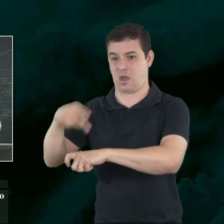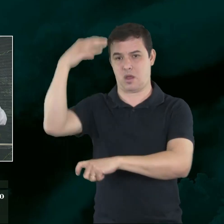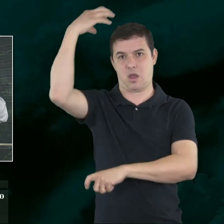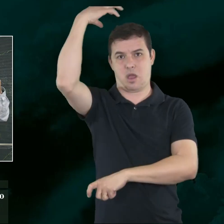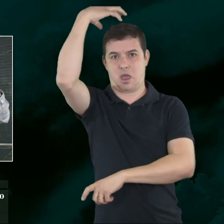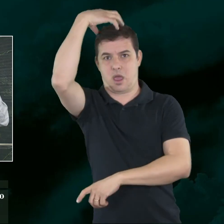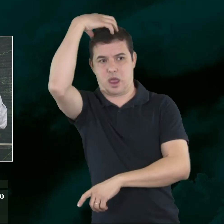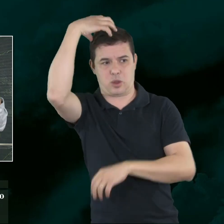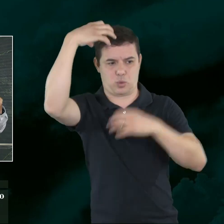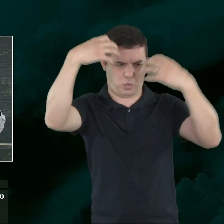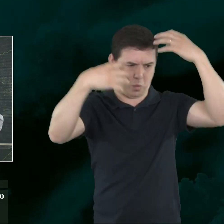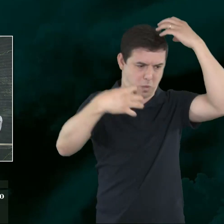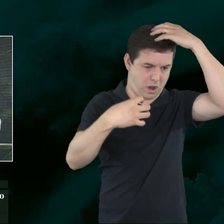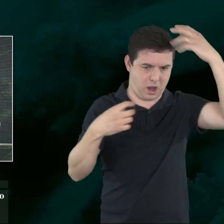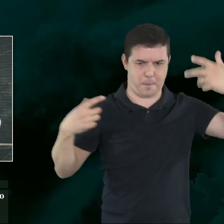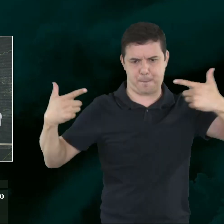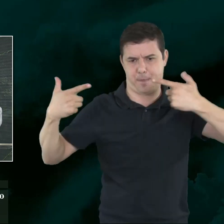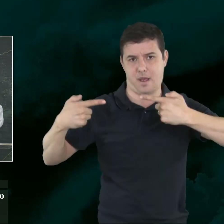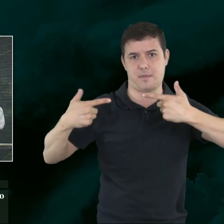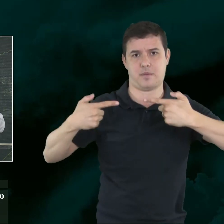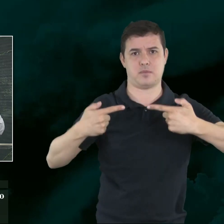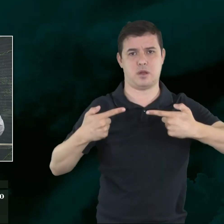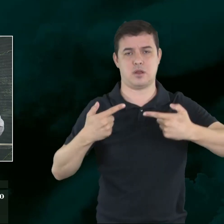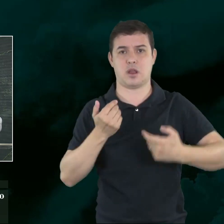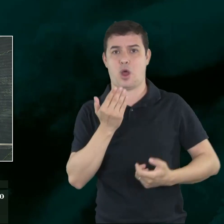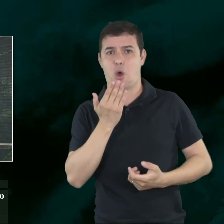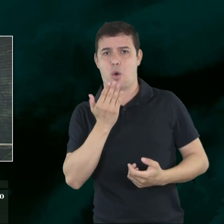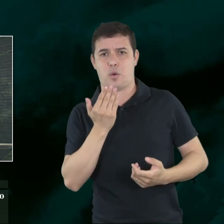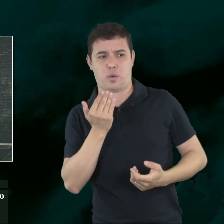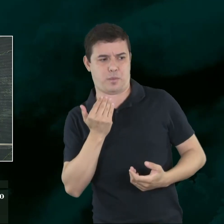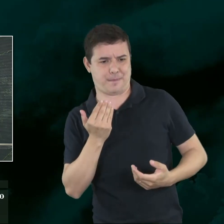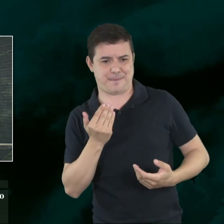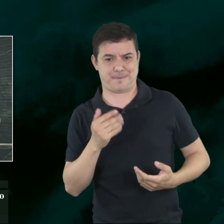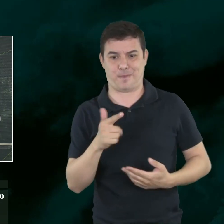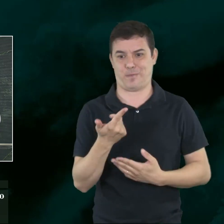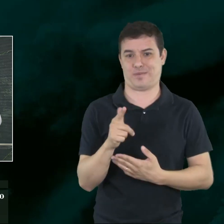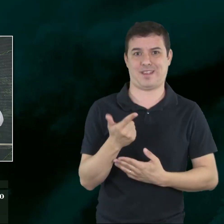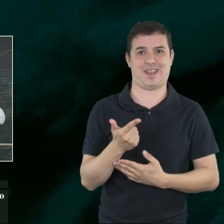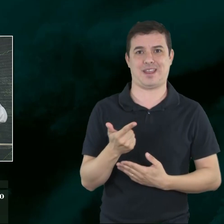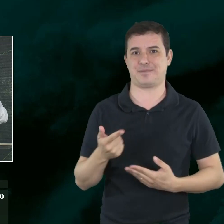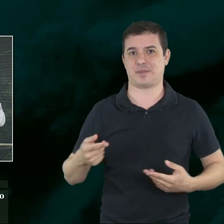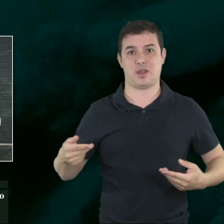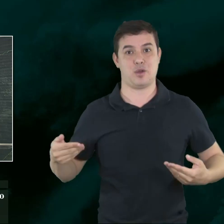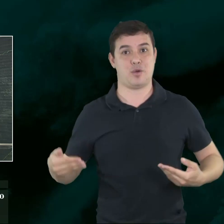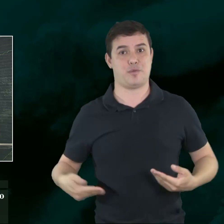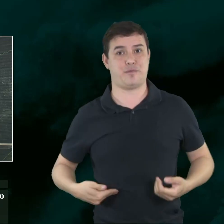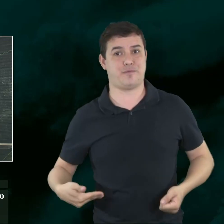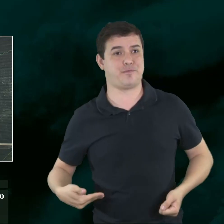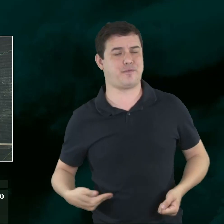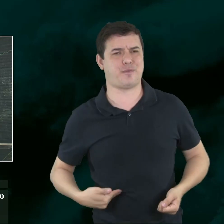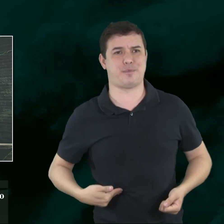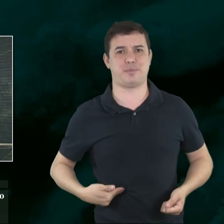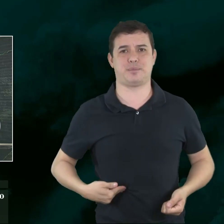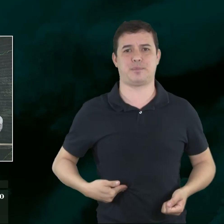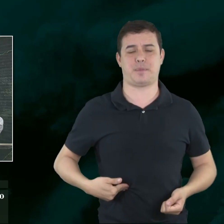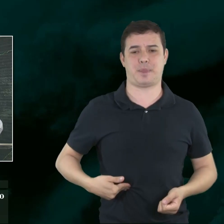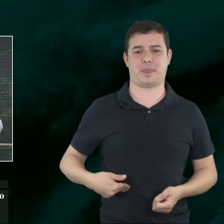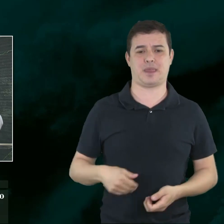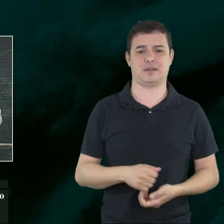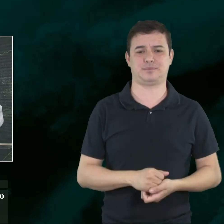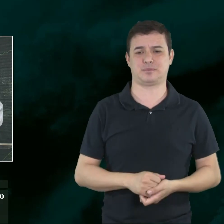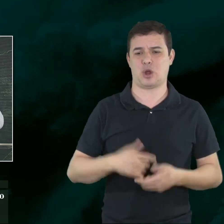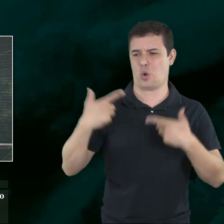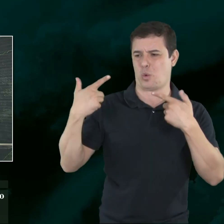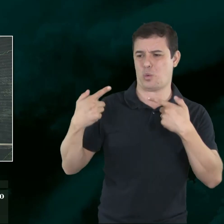haverá fomes e terremotos em vários lugares. Em Lucas 21 fala de epidemias. Portanto, nós